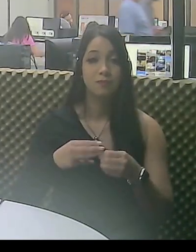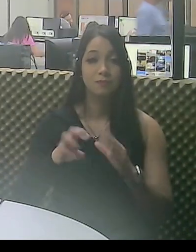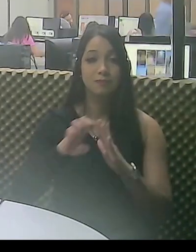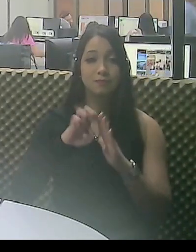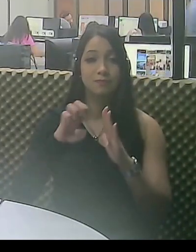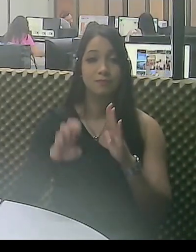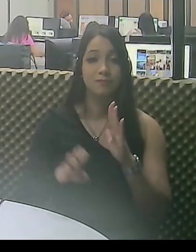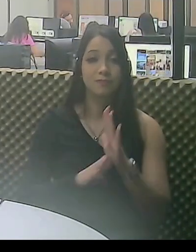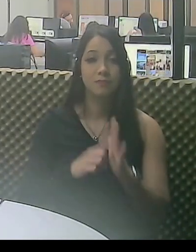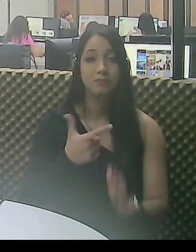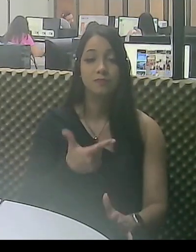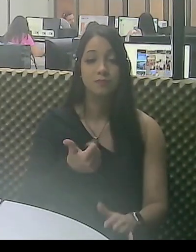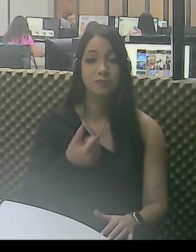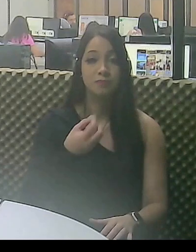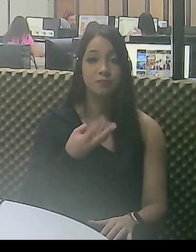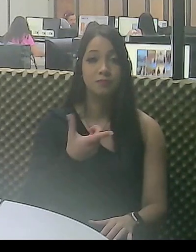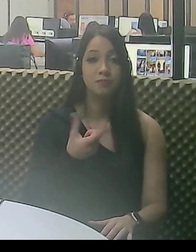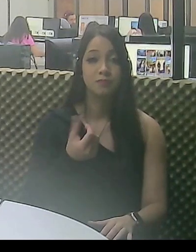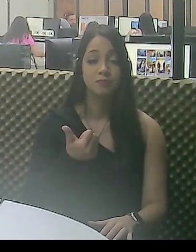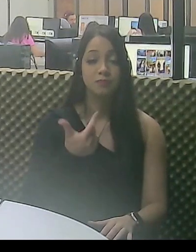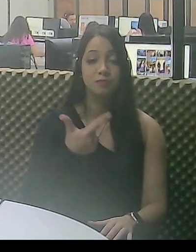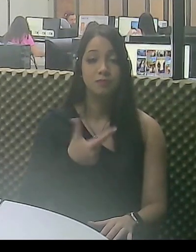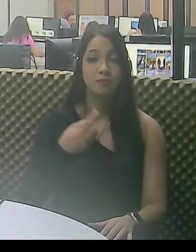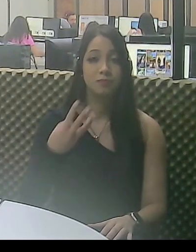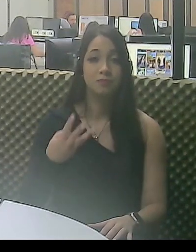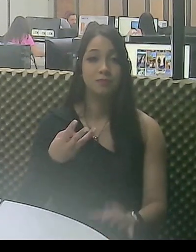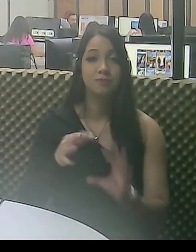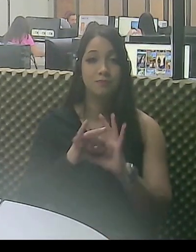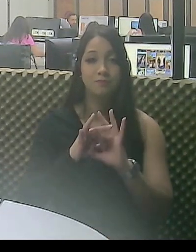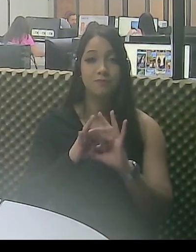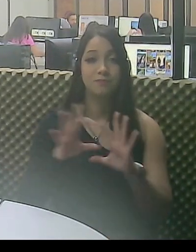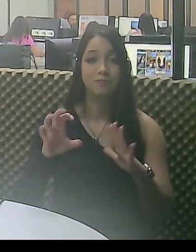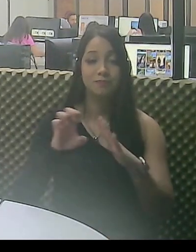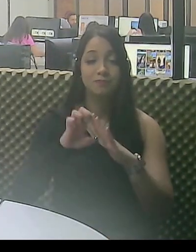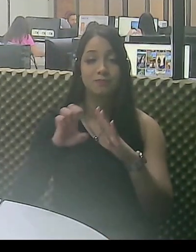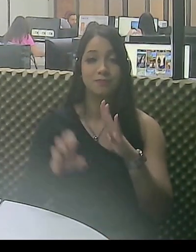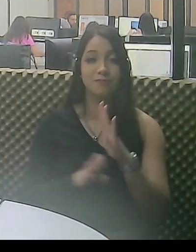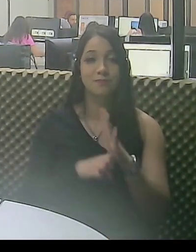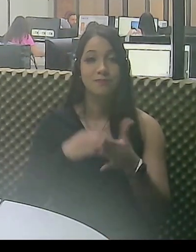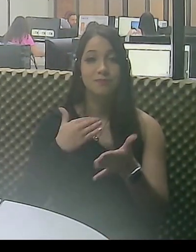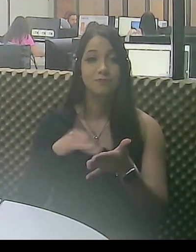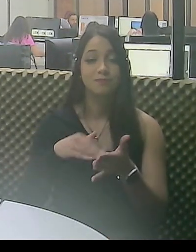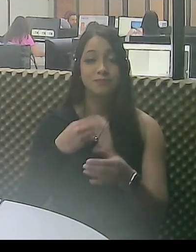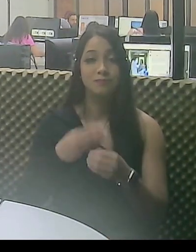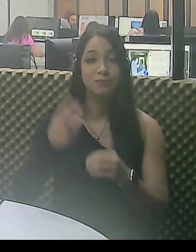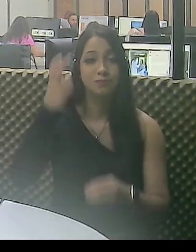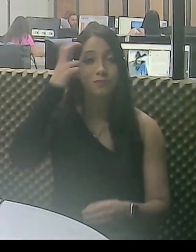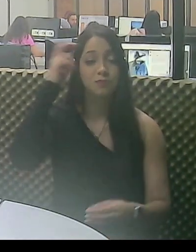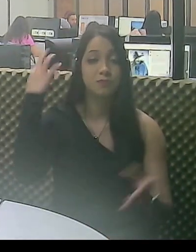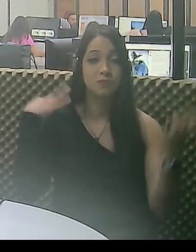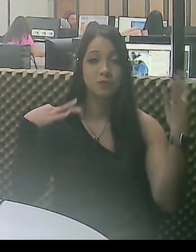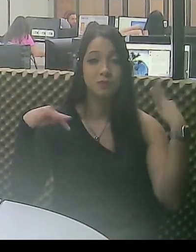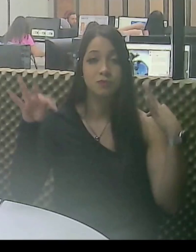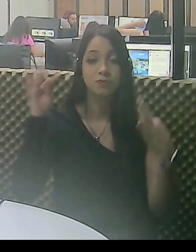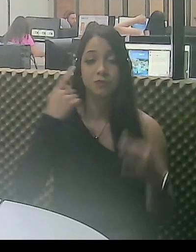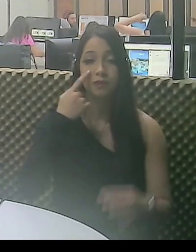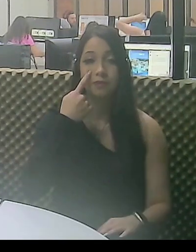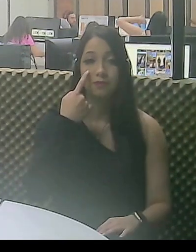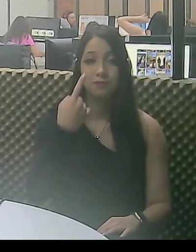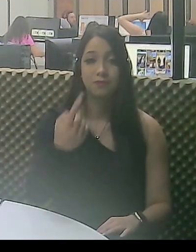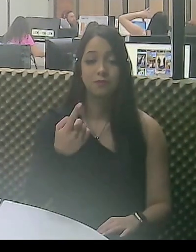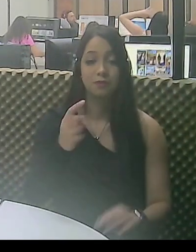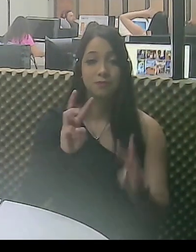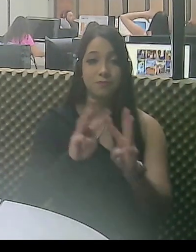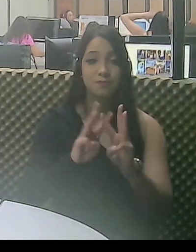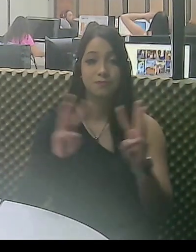edital 213/2023 está disponível na página de editais da Secretaria Municipal de Cultura e Turismo, que você encontra no